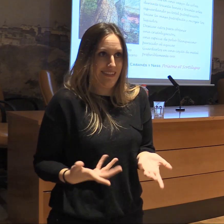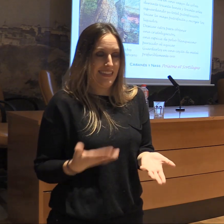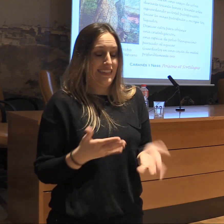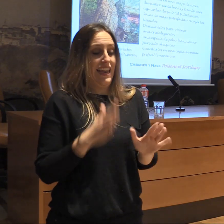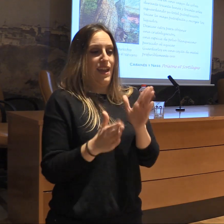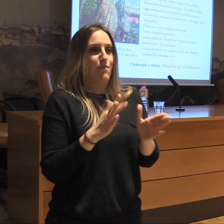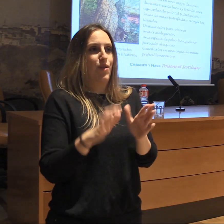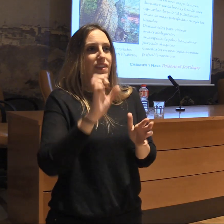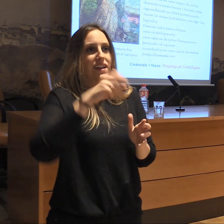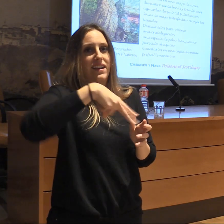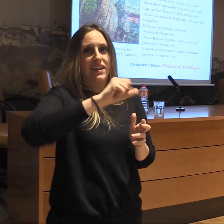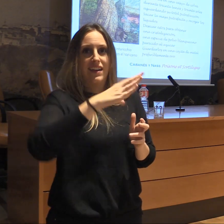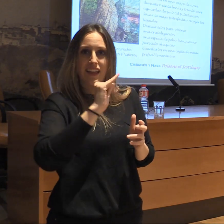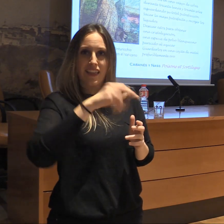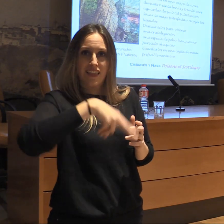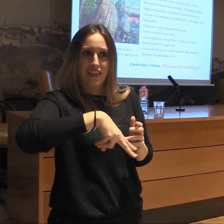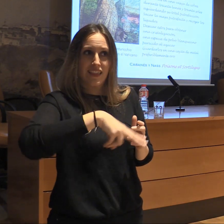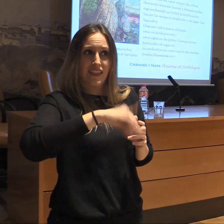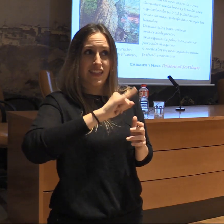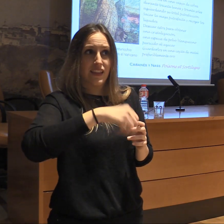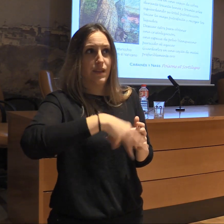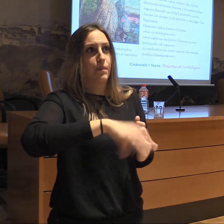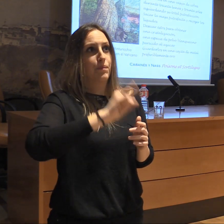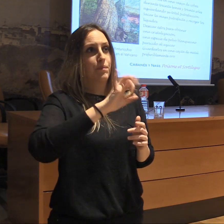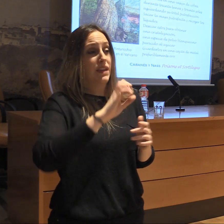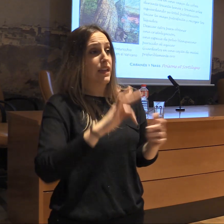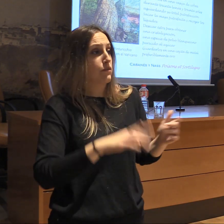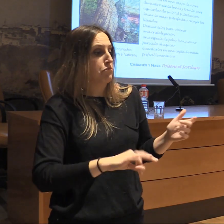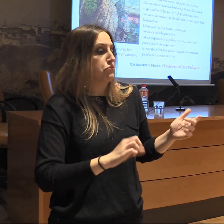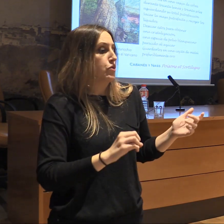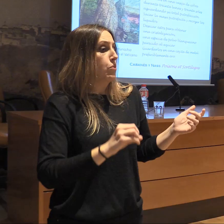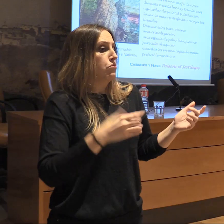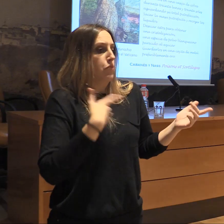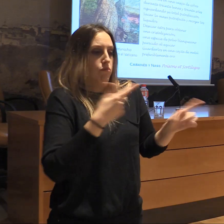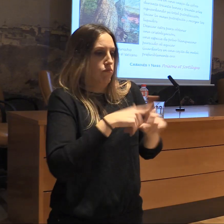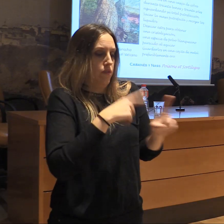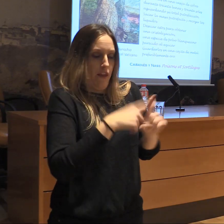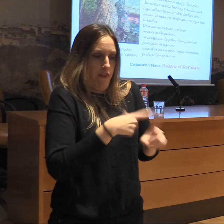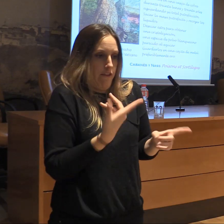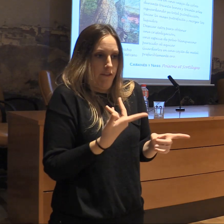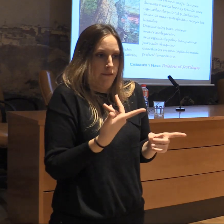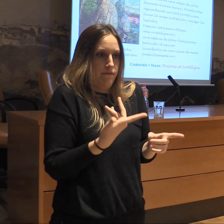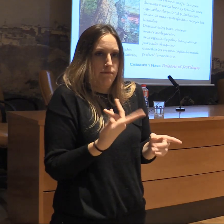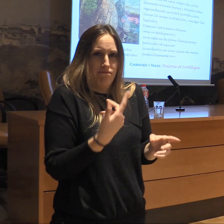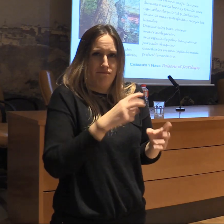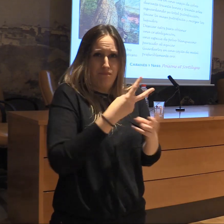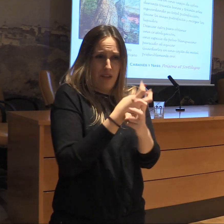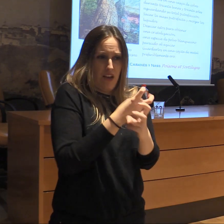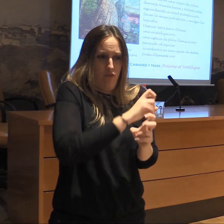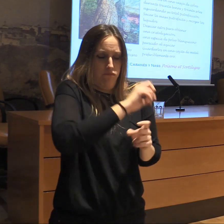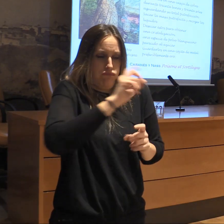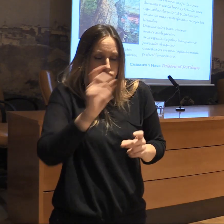reparo en emplear distintas armas, no solamente los venenos, sino también pues,